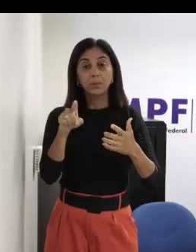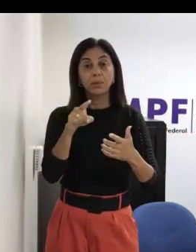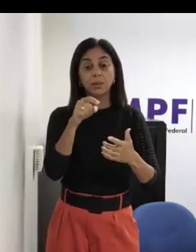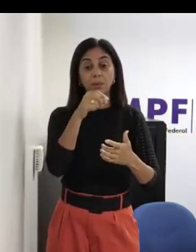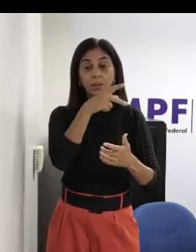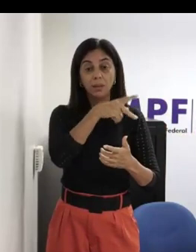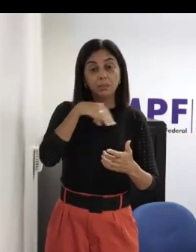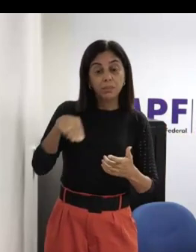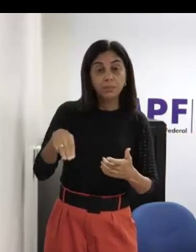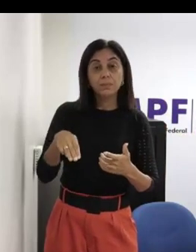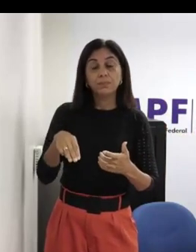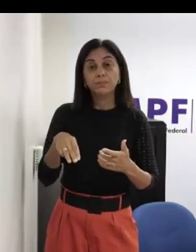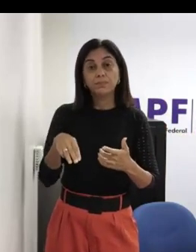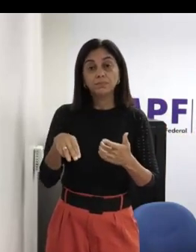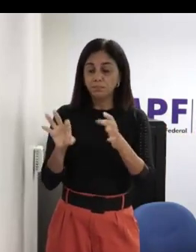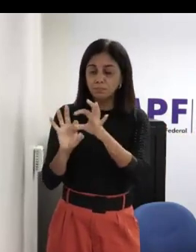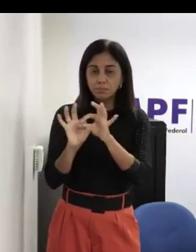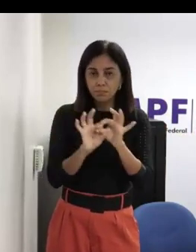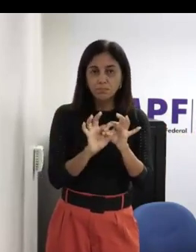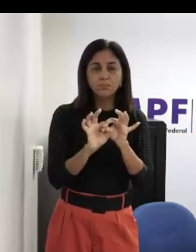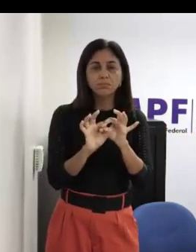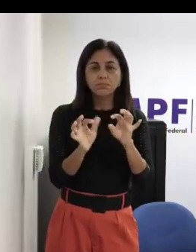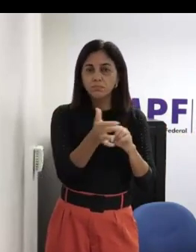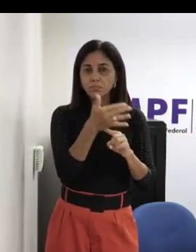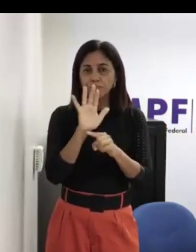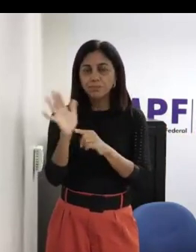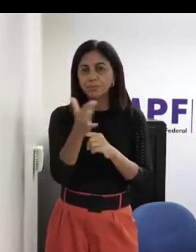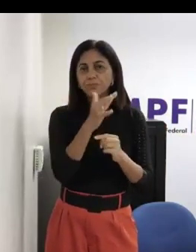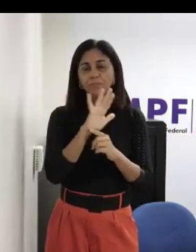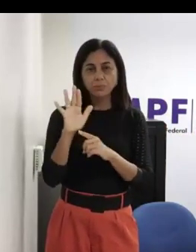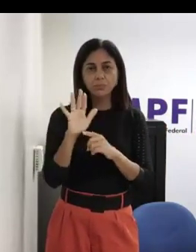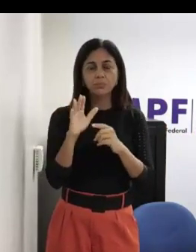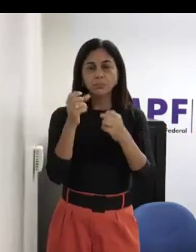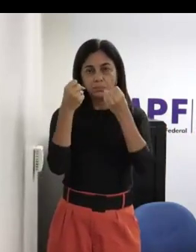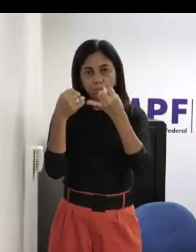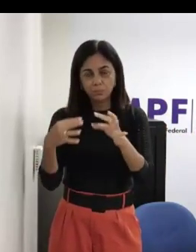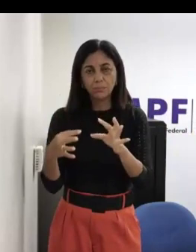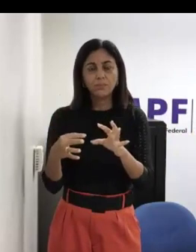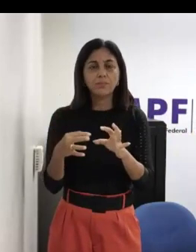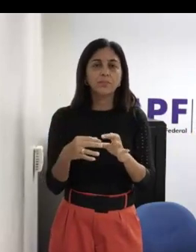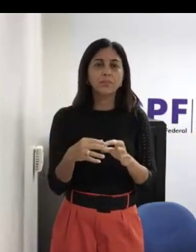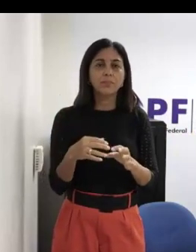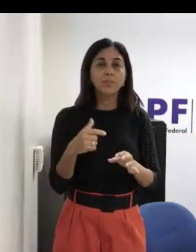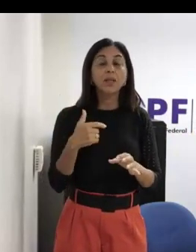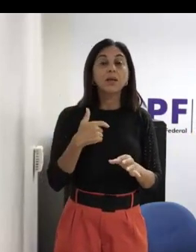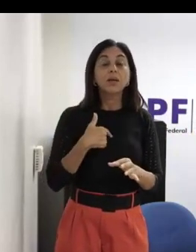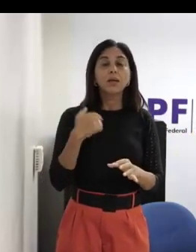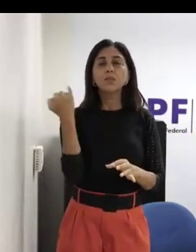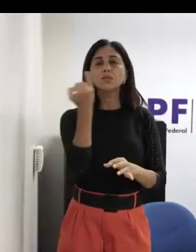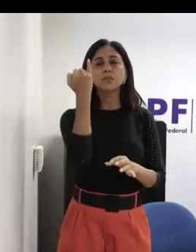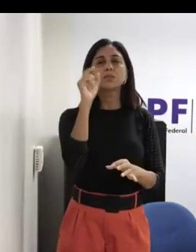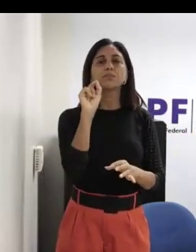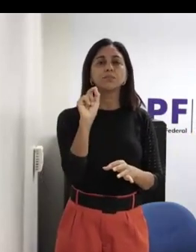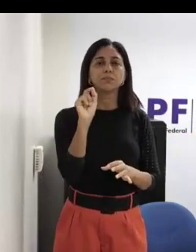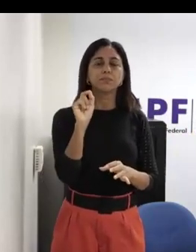Federal então você vê que toda uma sintonia aqui entre os palestrantes um aspecto que eu considero digno de